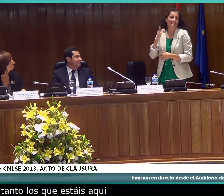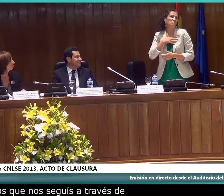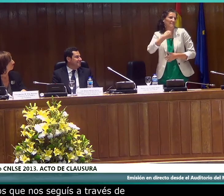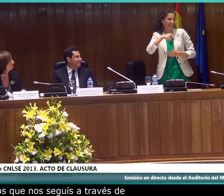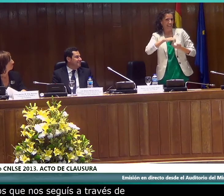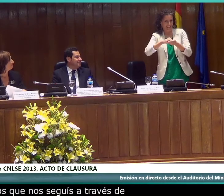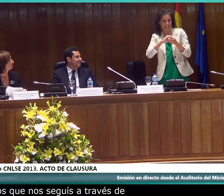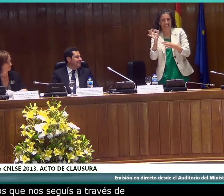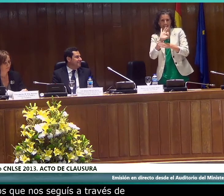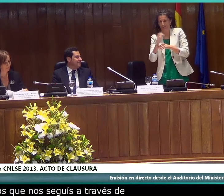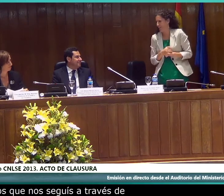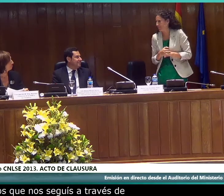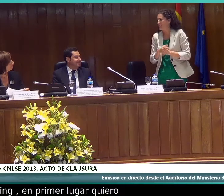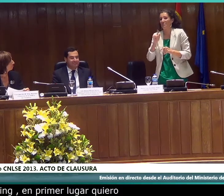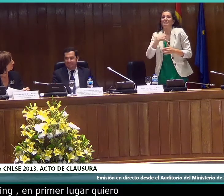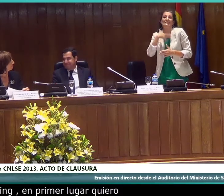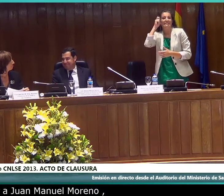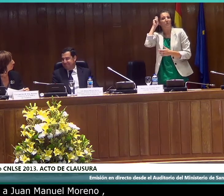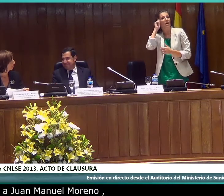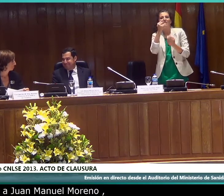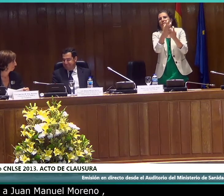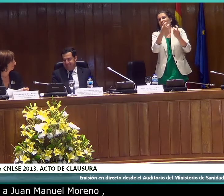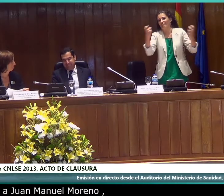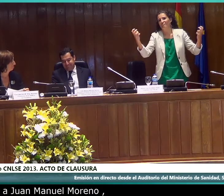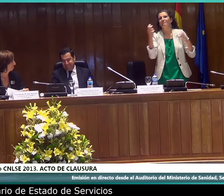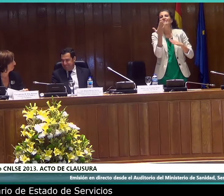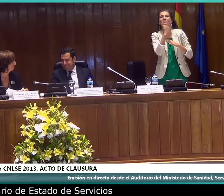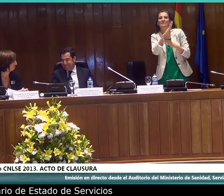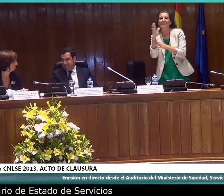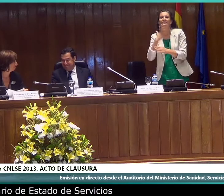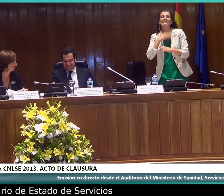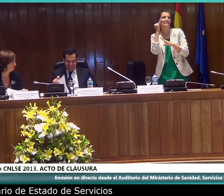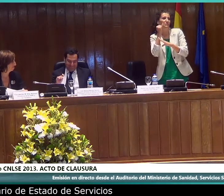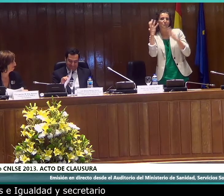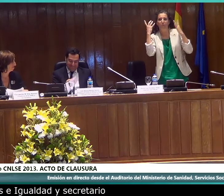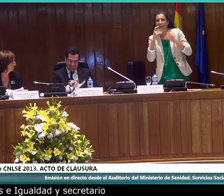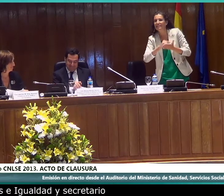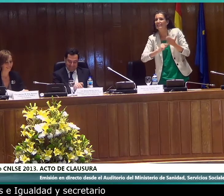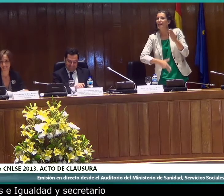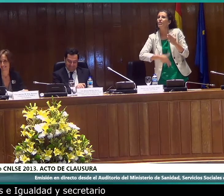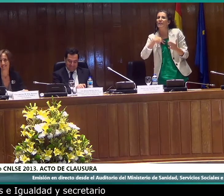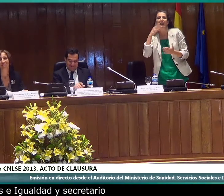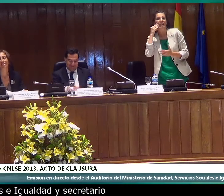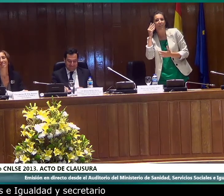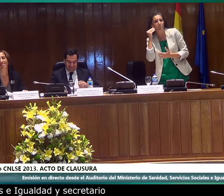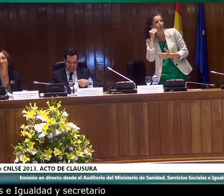crea Concha presidenta de la sensei de su fundación y saludar a los diferentes representantes del instituto